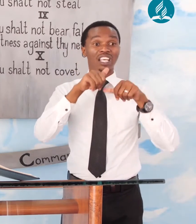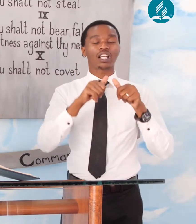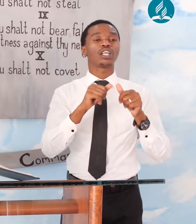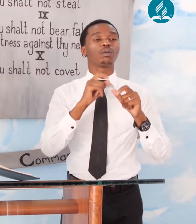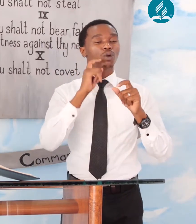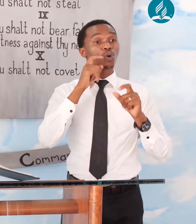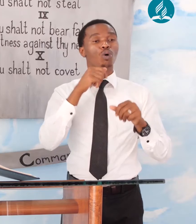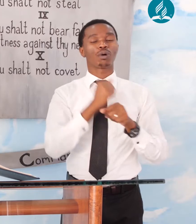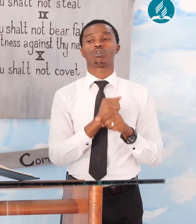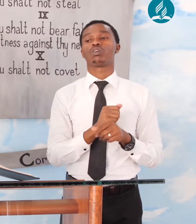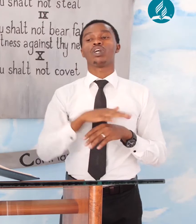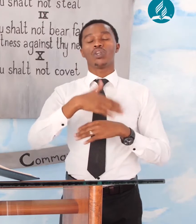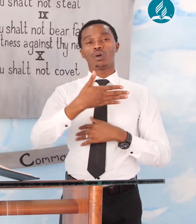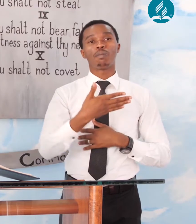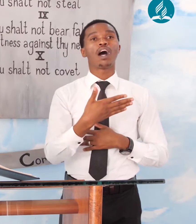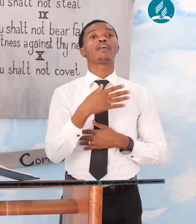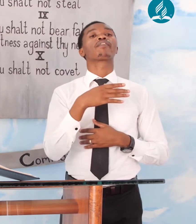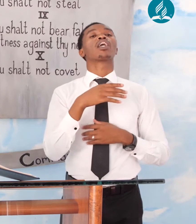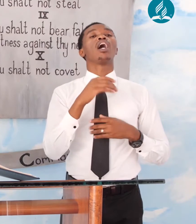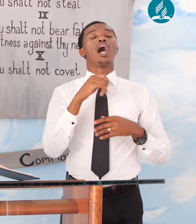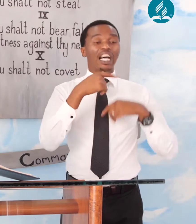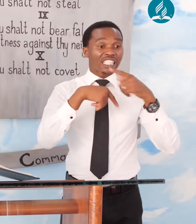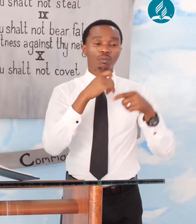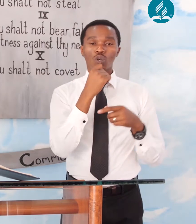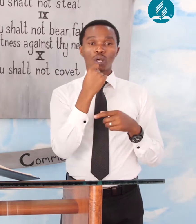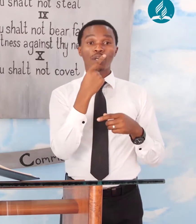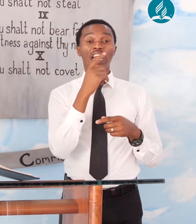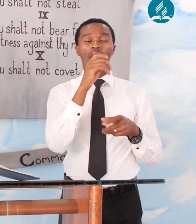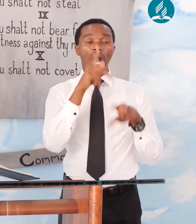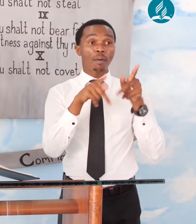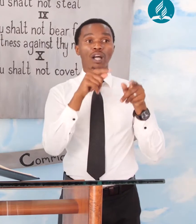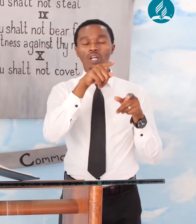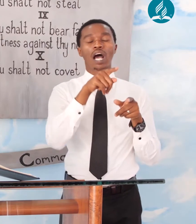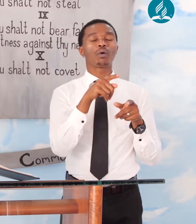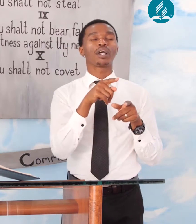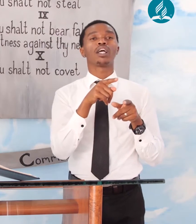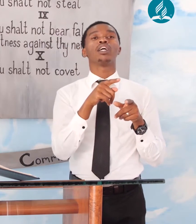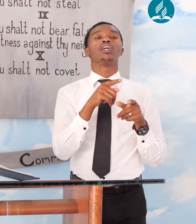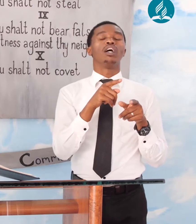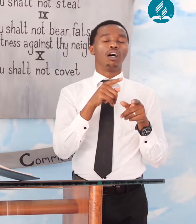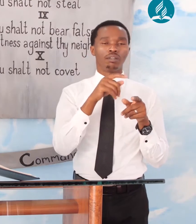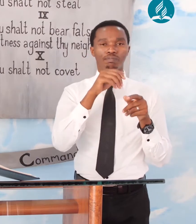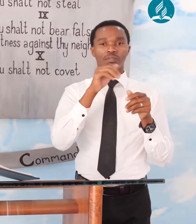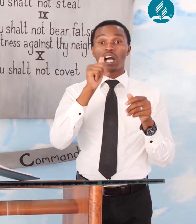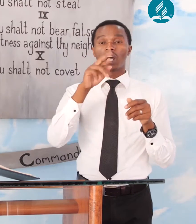kandi azajya akubwirira abantu azakubere akanwa nawe uzamubere